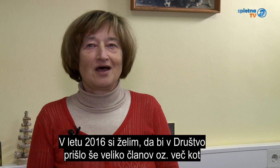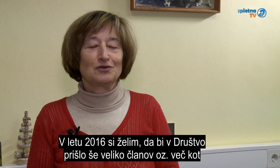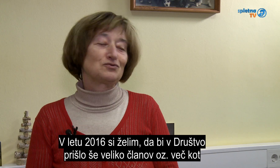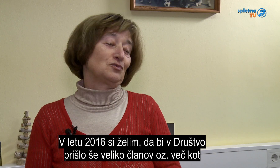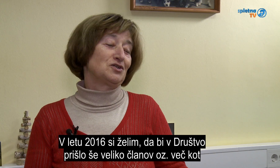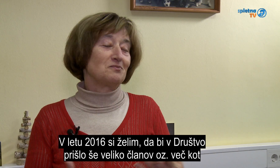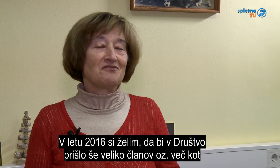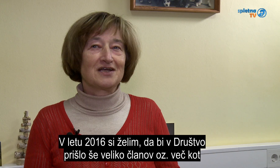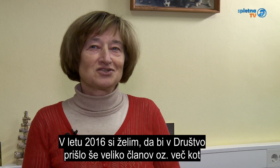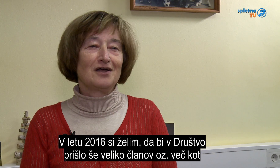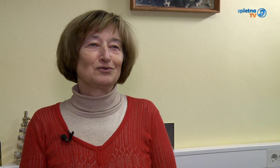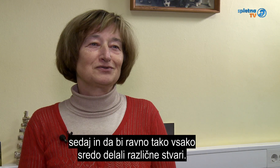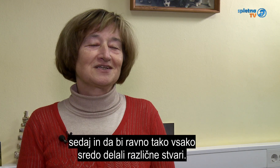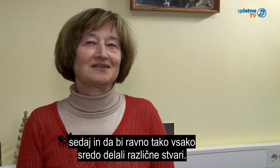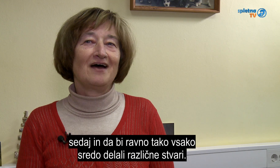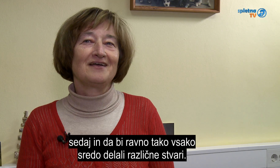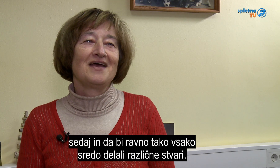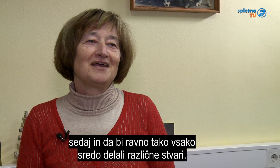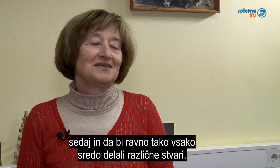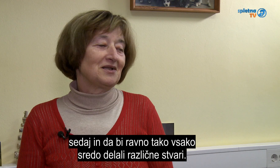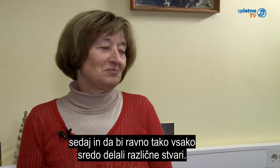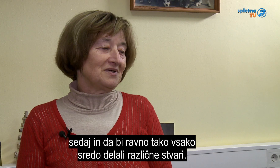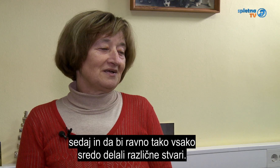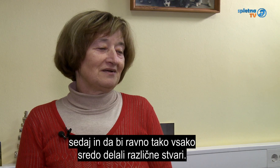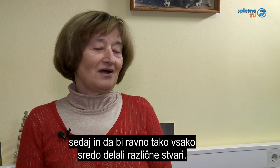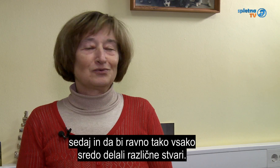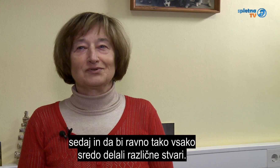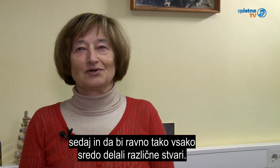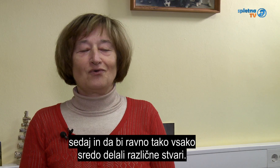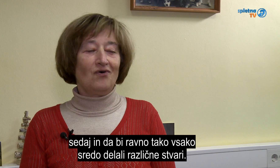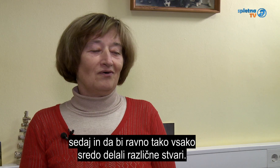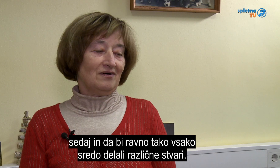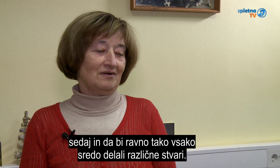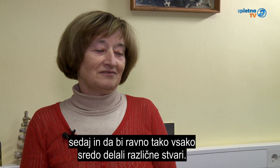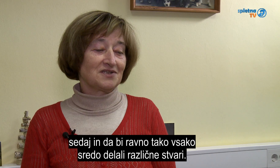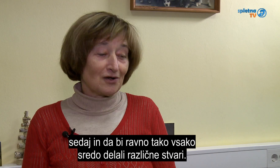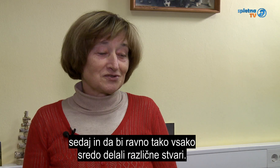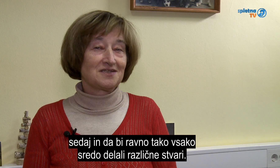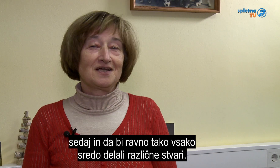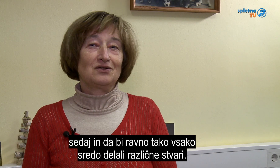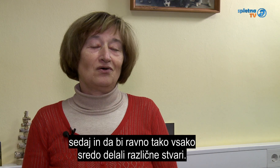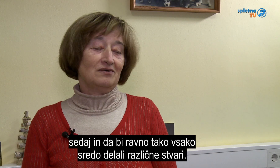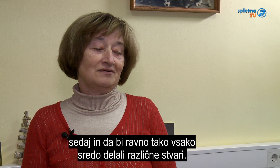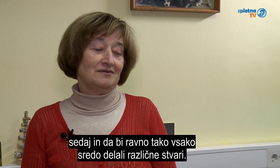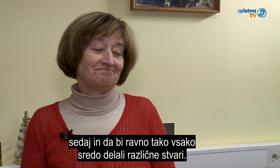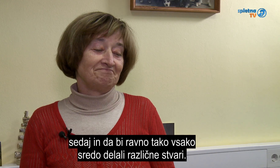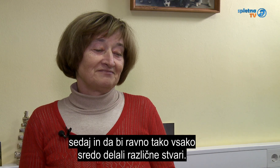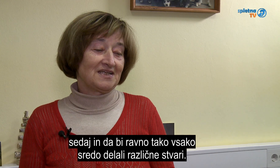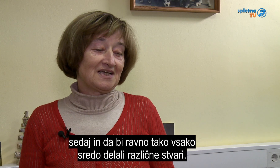članov oziroma več članov kot sedaj in da bi ravno tako vsako sredo